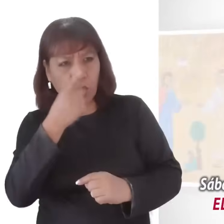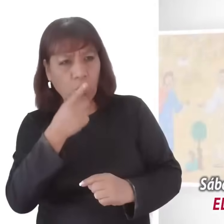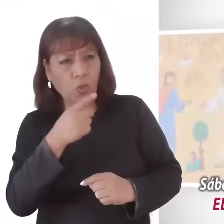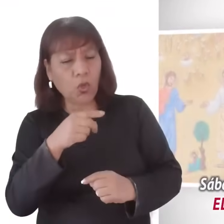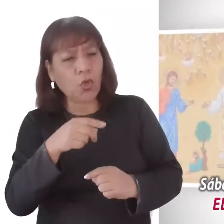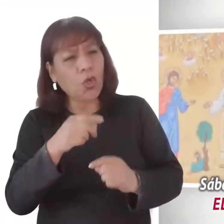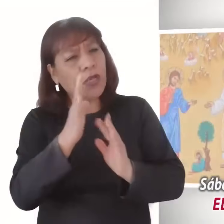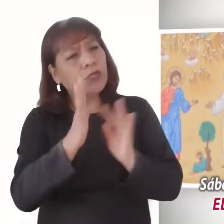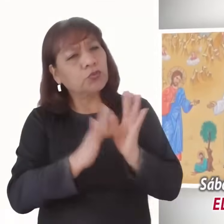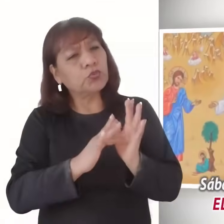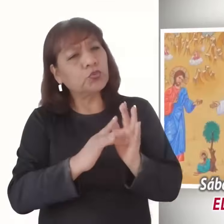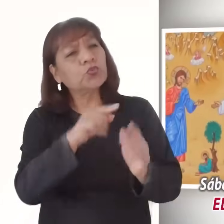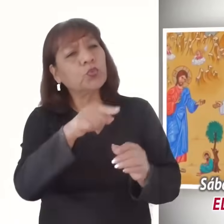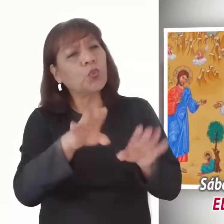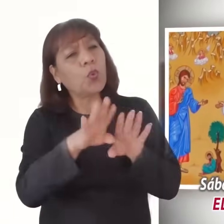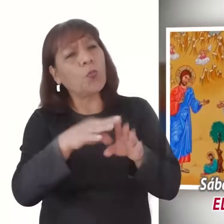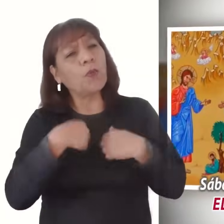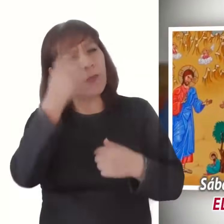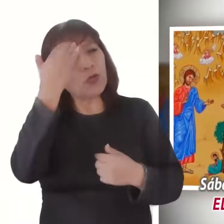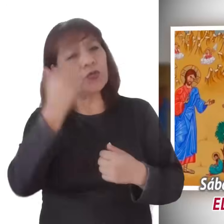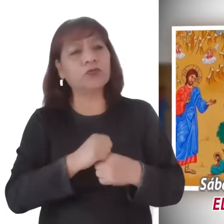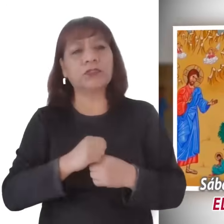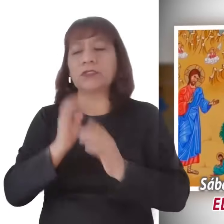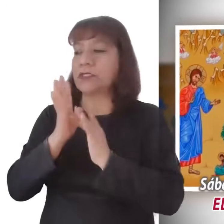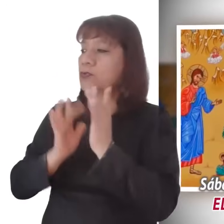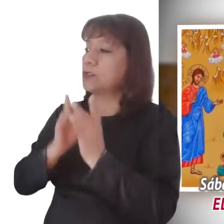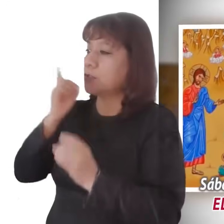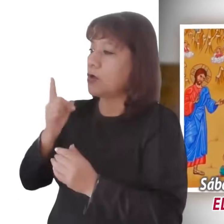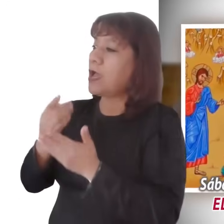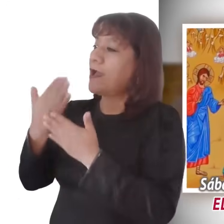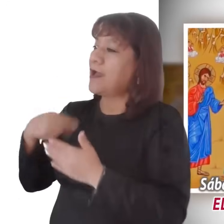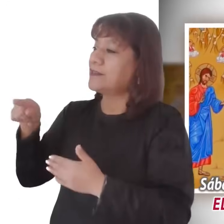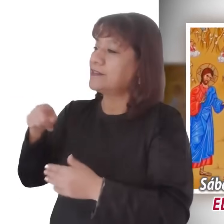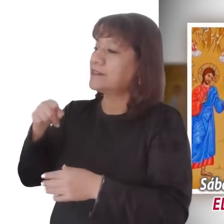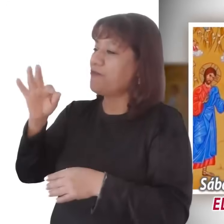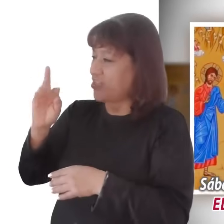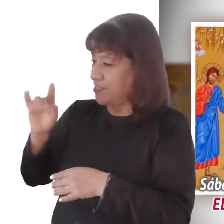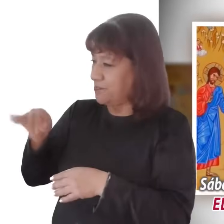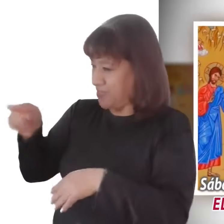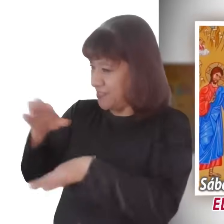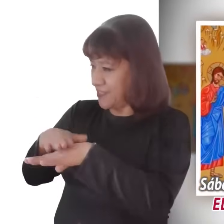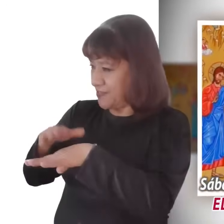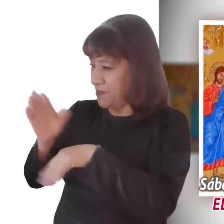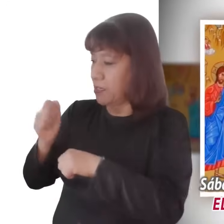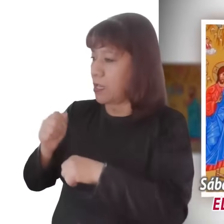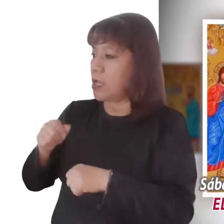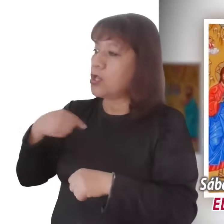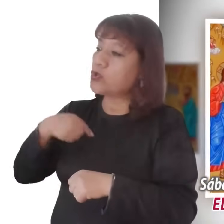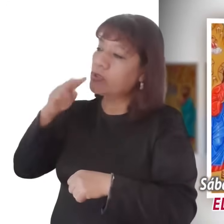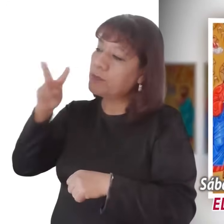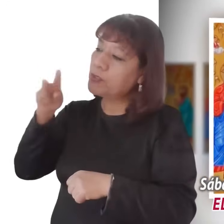respondió: antes de que Felipe te llamara, te vi cuando estabas debajo de la higuera. Respondió